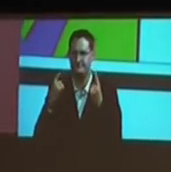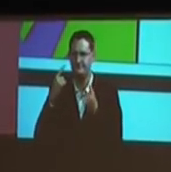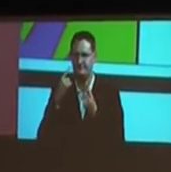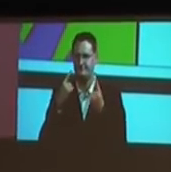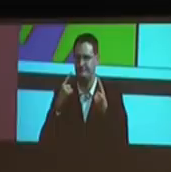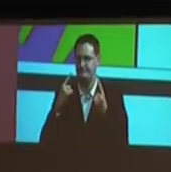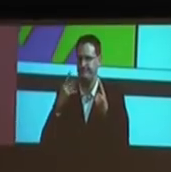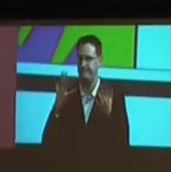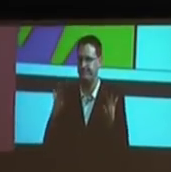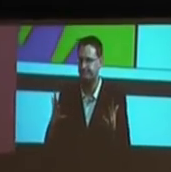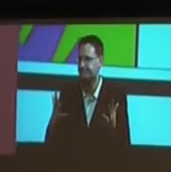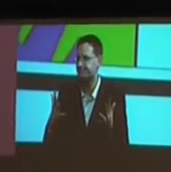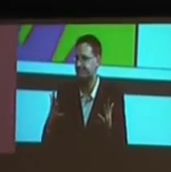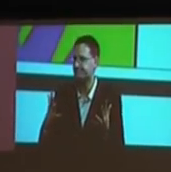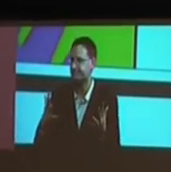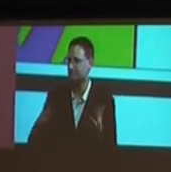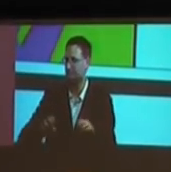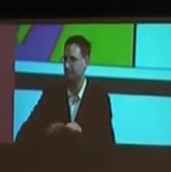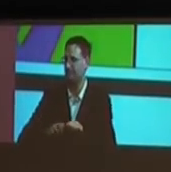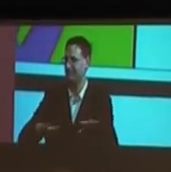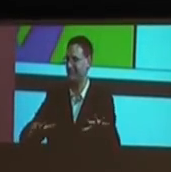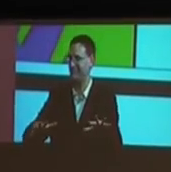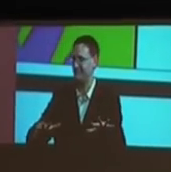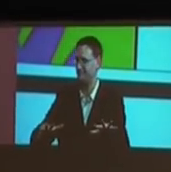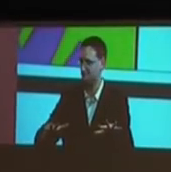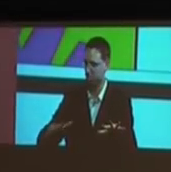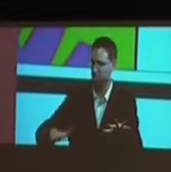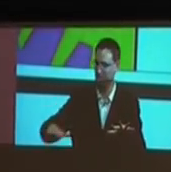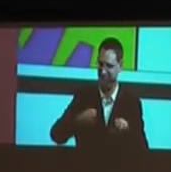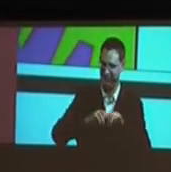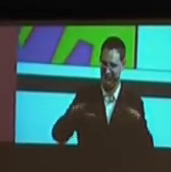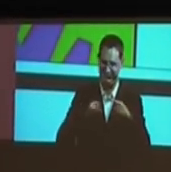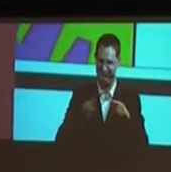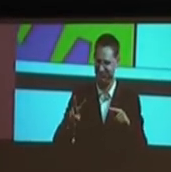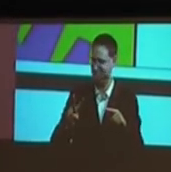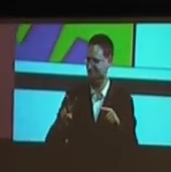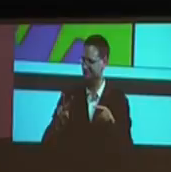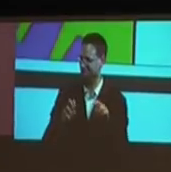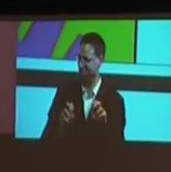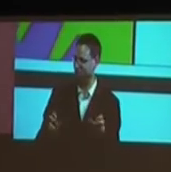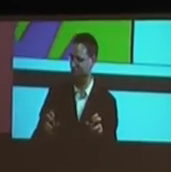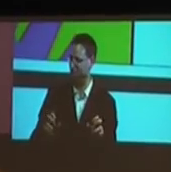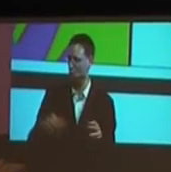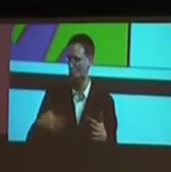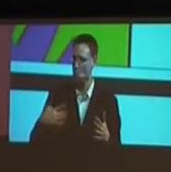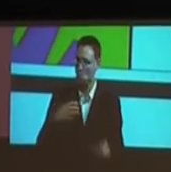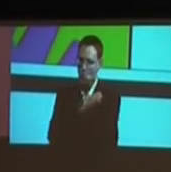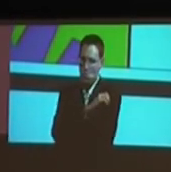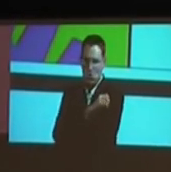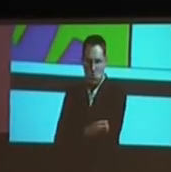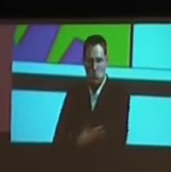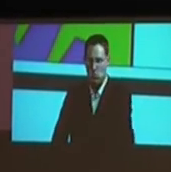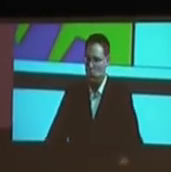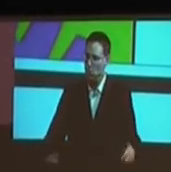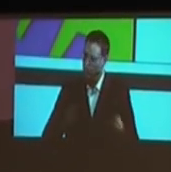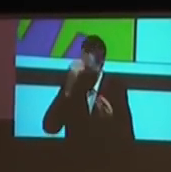wie man das ändern kann. Du hattest vorhin gesagt, dass man mehr in die Medien investieren